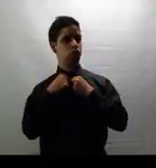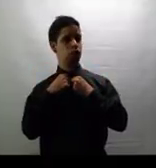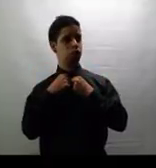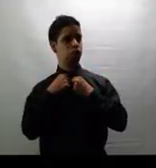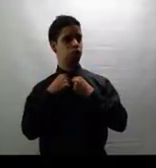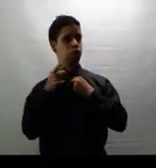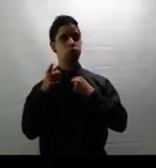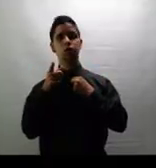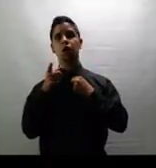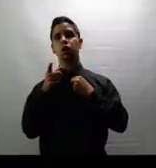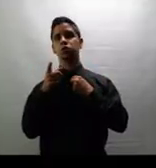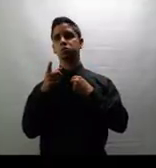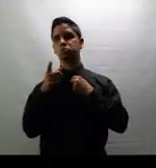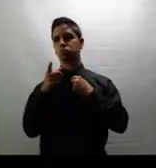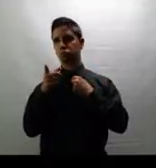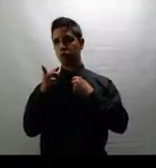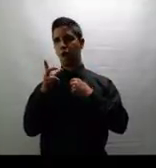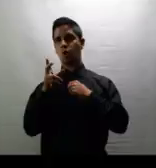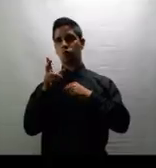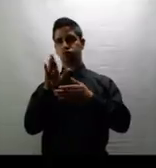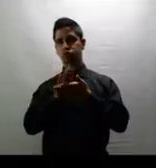yo tampoco estoy disponible